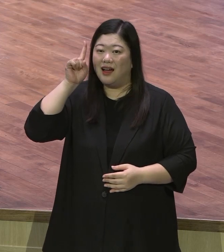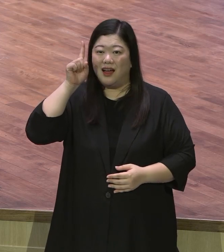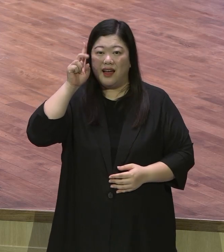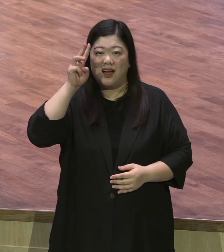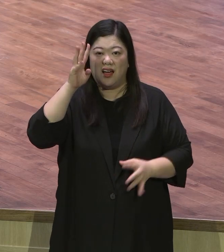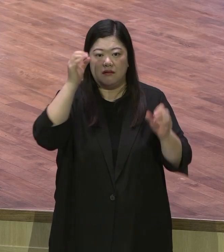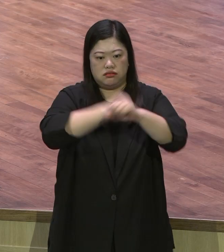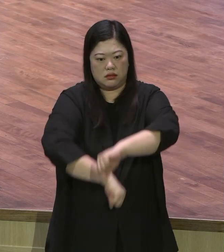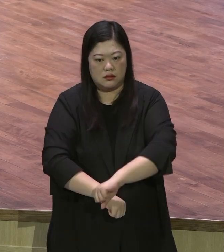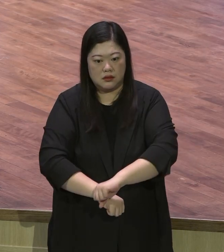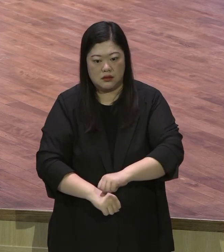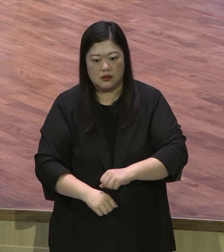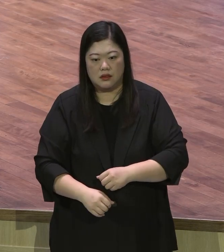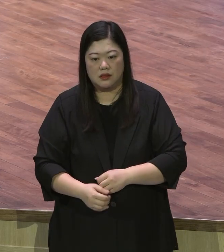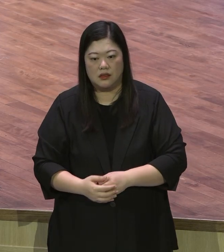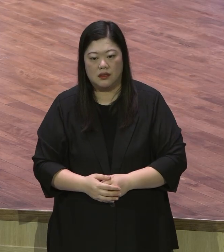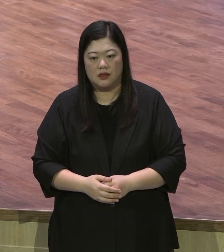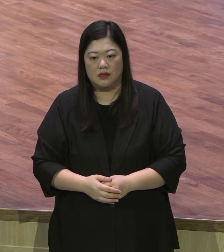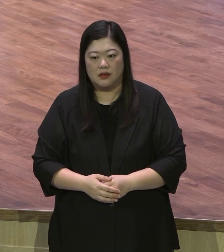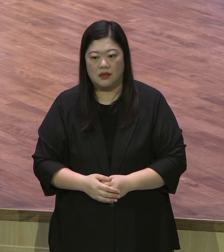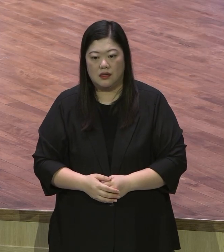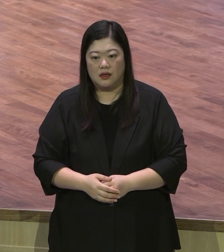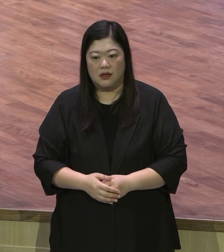작심 3일. 그러니까 전혀